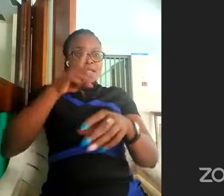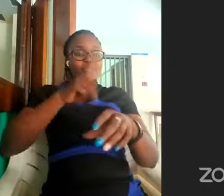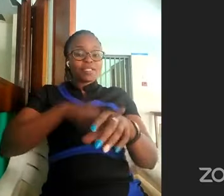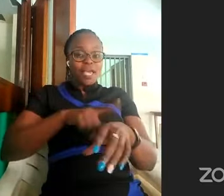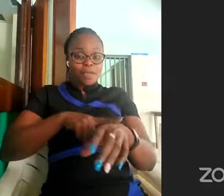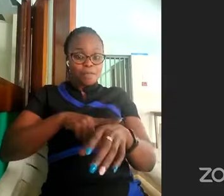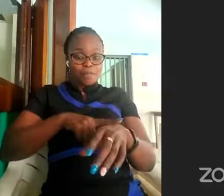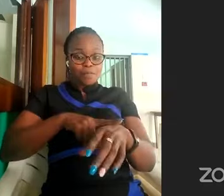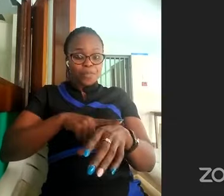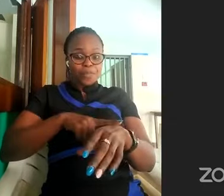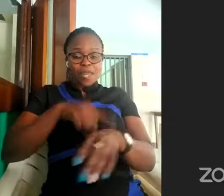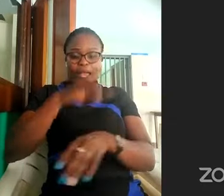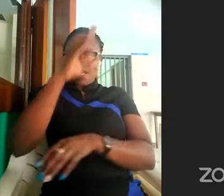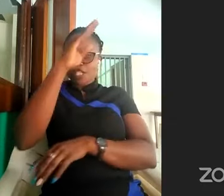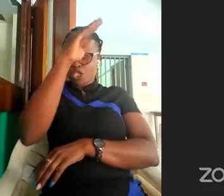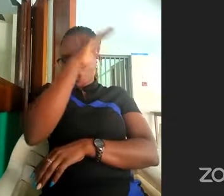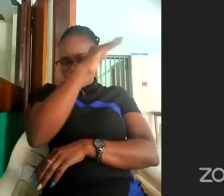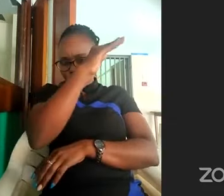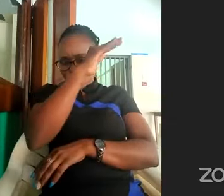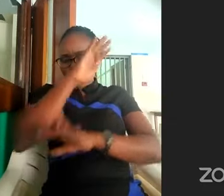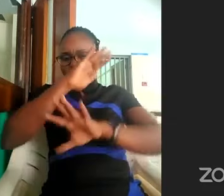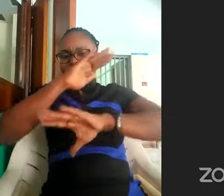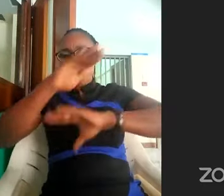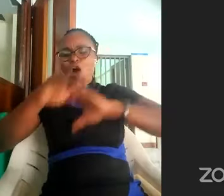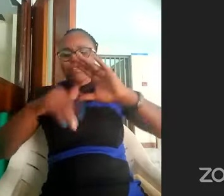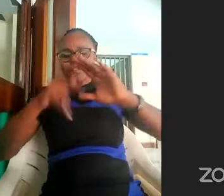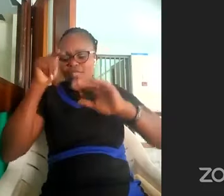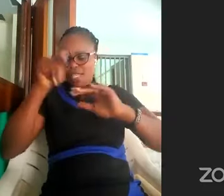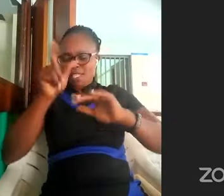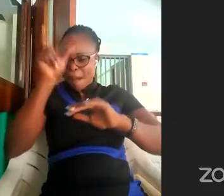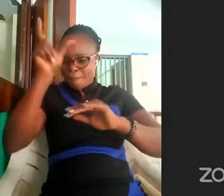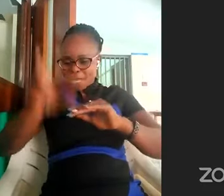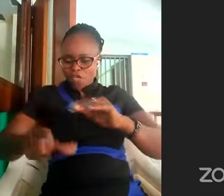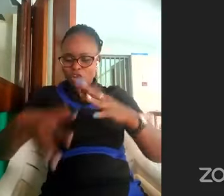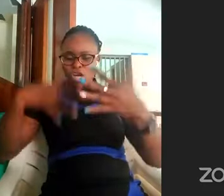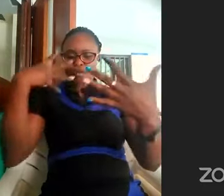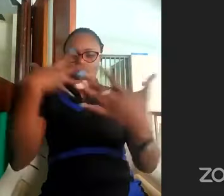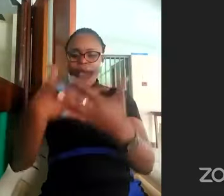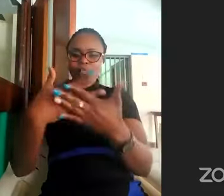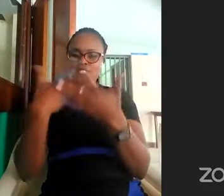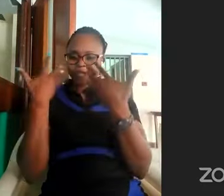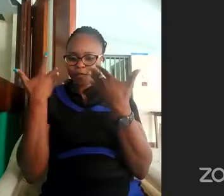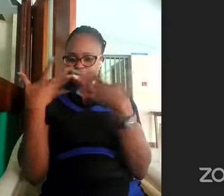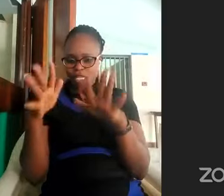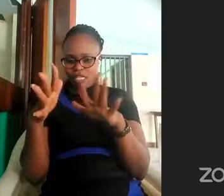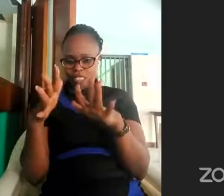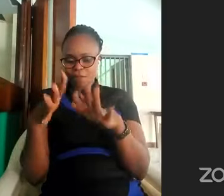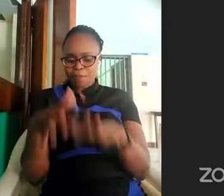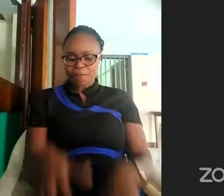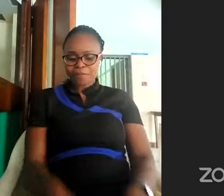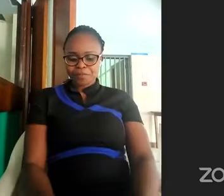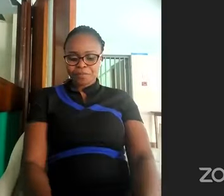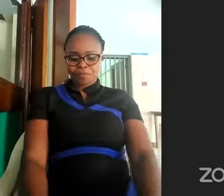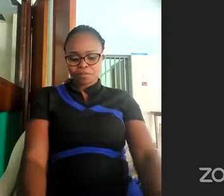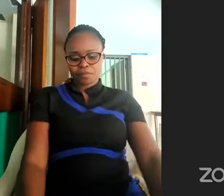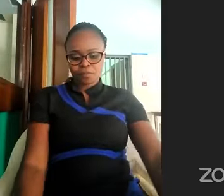ushahidi baada ya huyu mtoto, huyu msichana, baada ya huyu jamaa kushikwa,